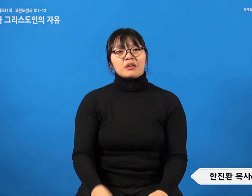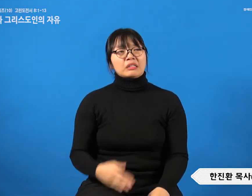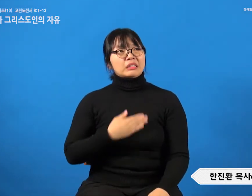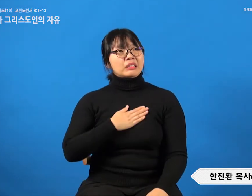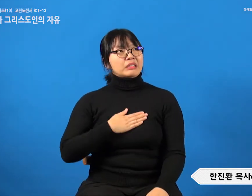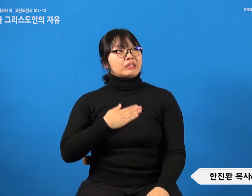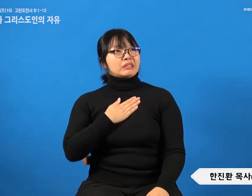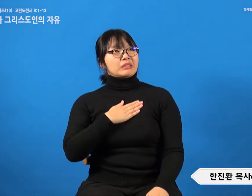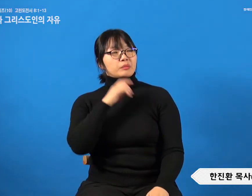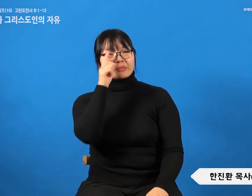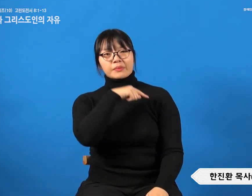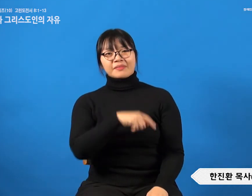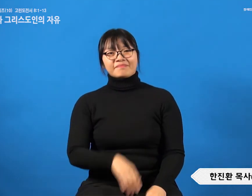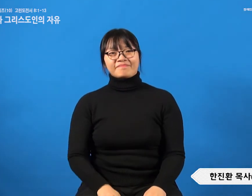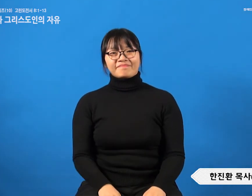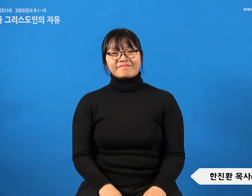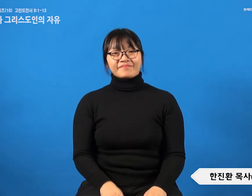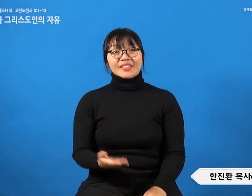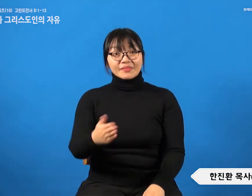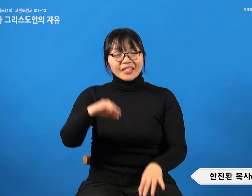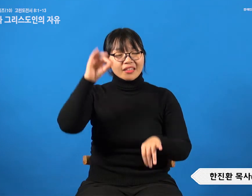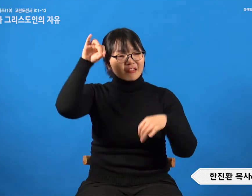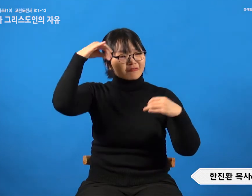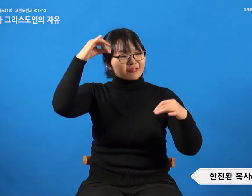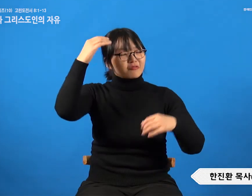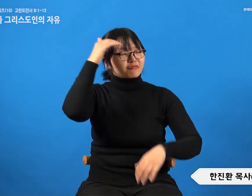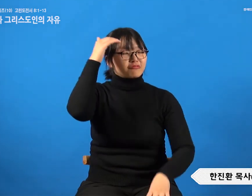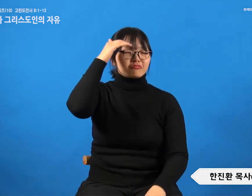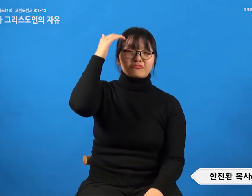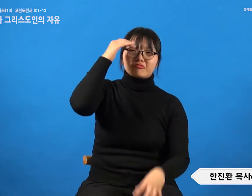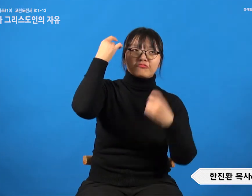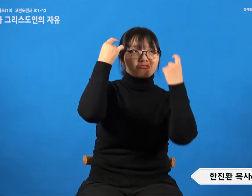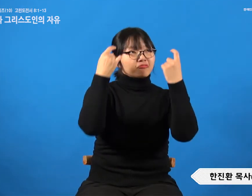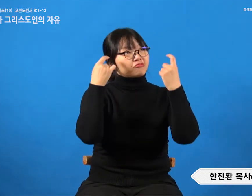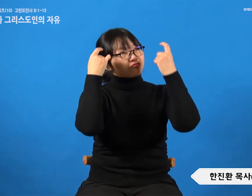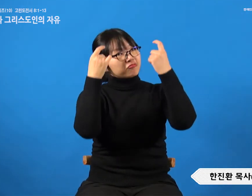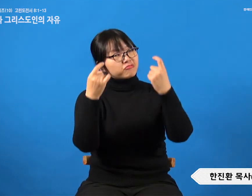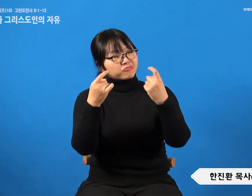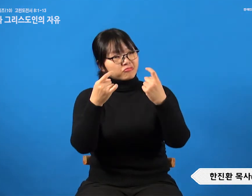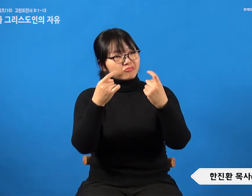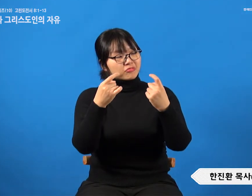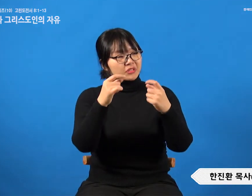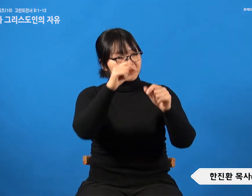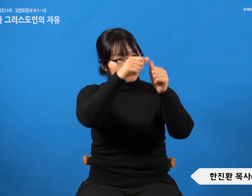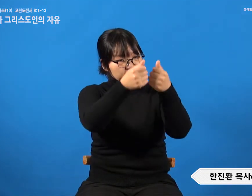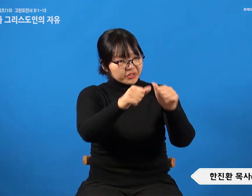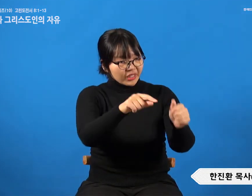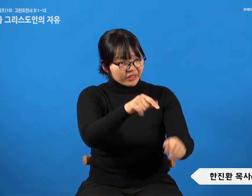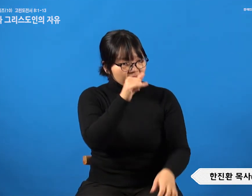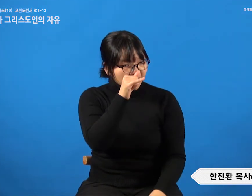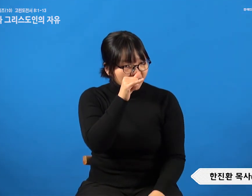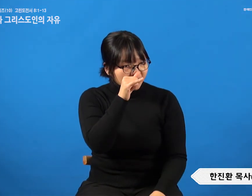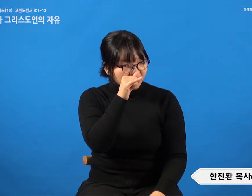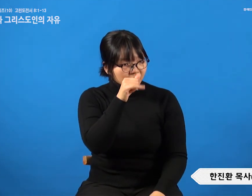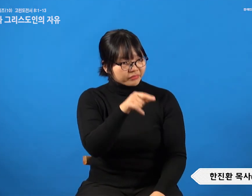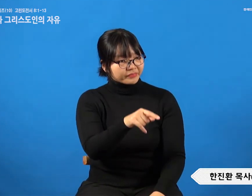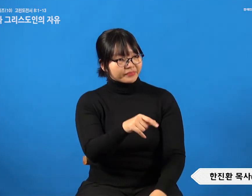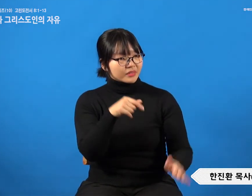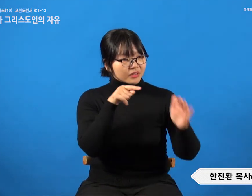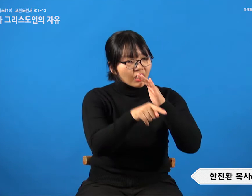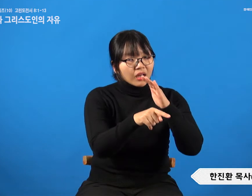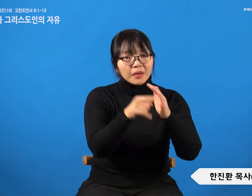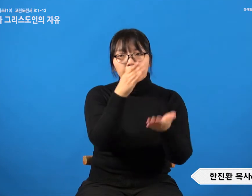기분이 안 좋지요. 태국 여행 가서 다니다가 그런 식당을 만나면 들어가도 됩니까? 안